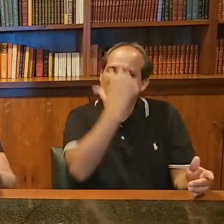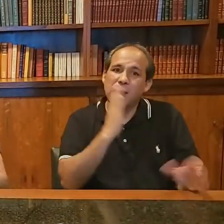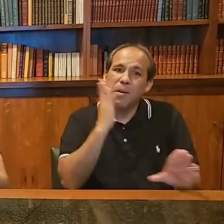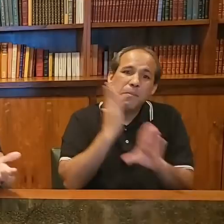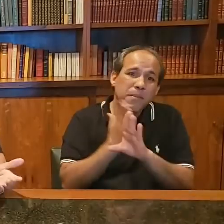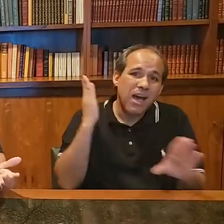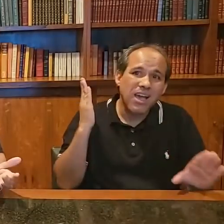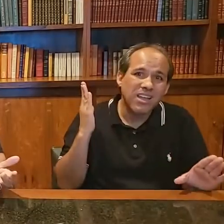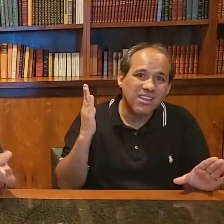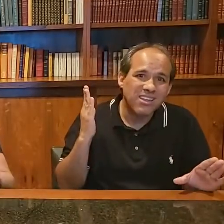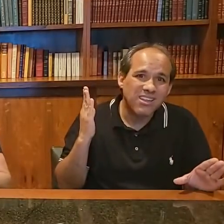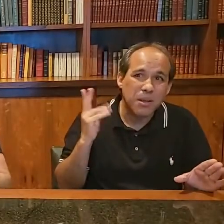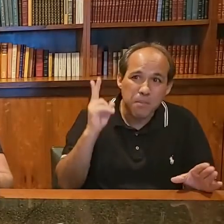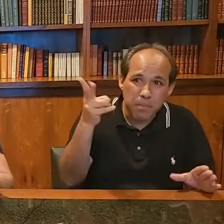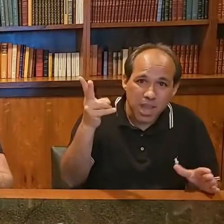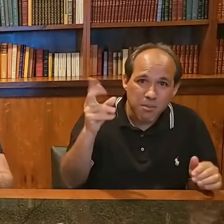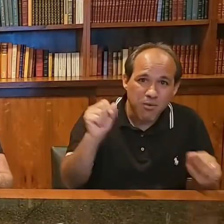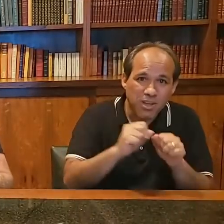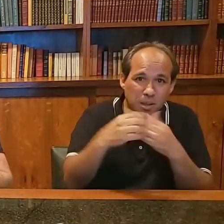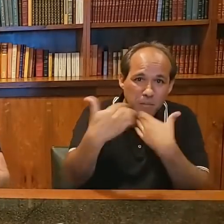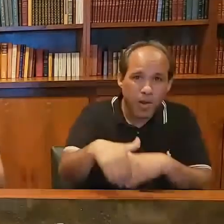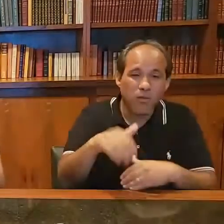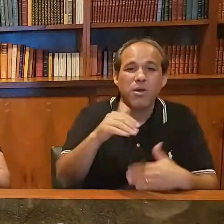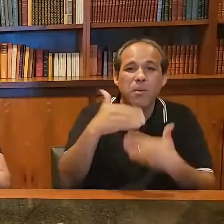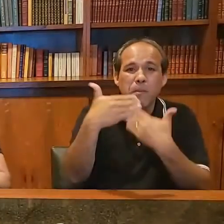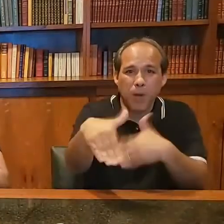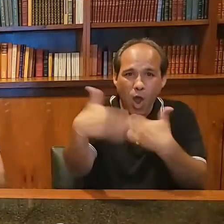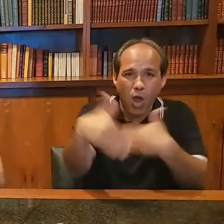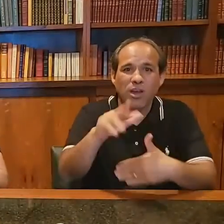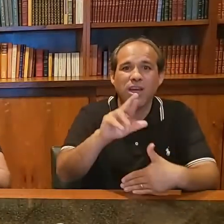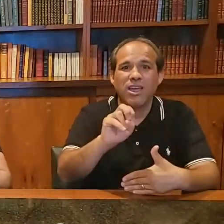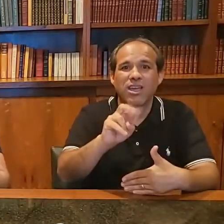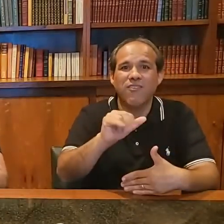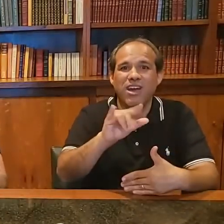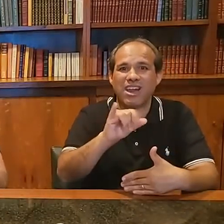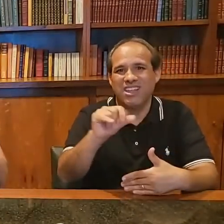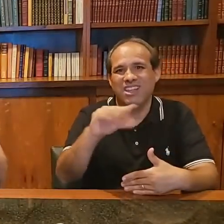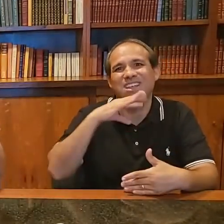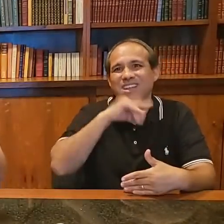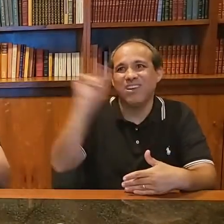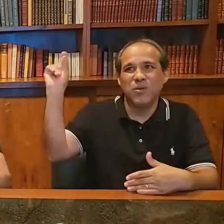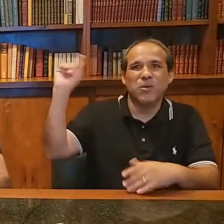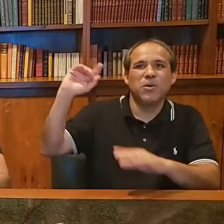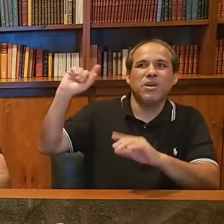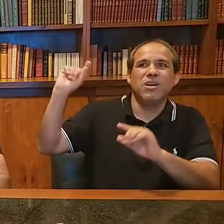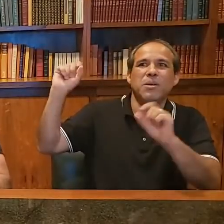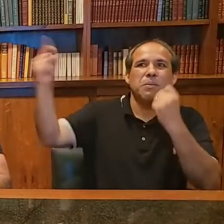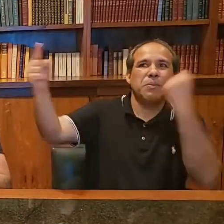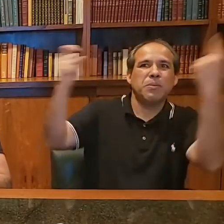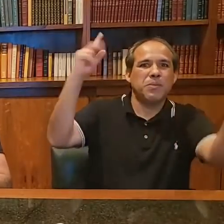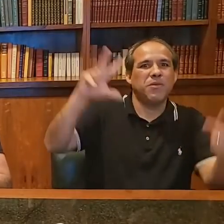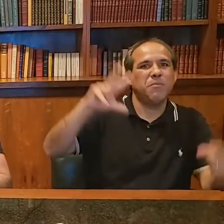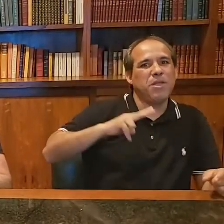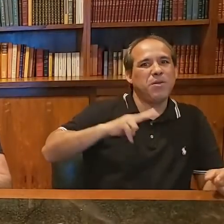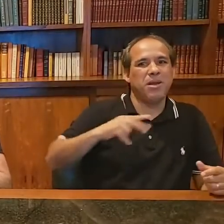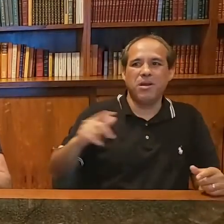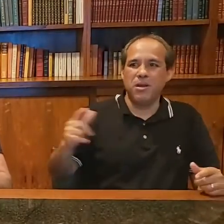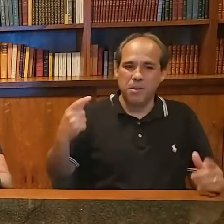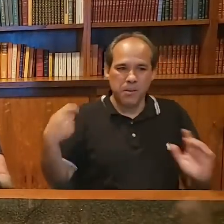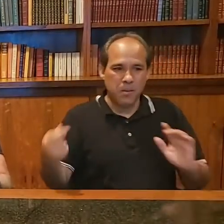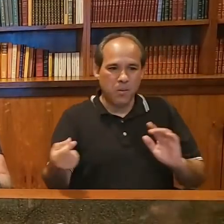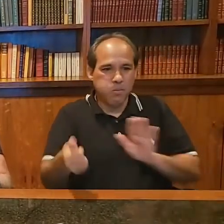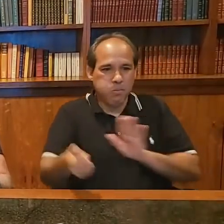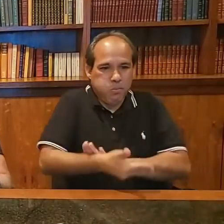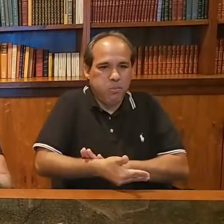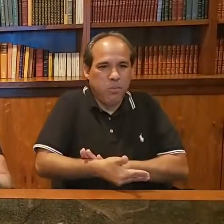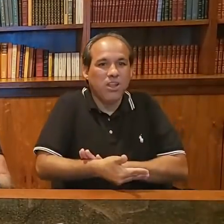todo, aplicasse revalida. Com toda certeza, ia ter uma particular num canto qualquer, onde a galera iria para lá, pagou, passou.